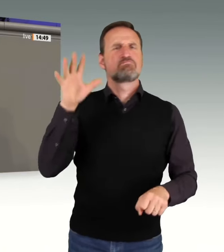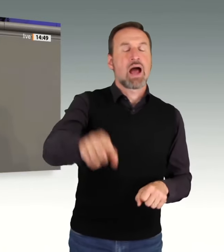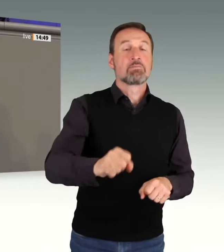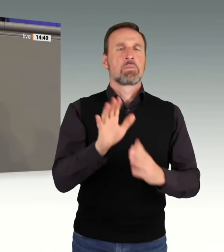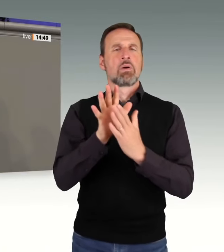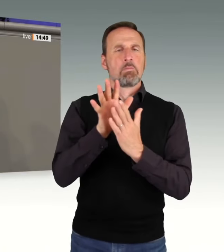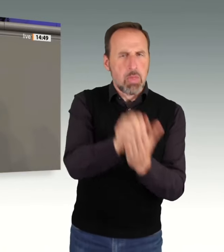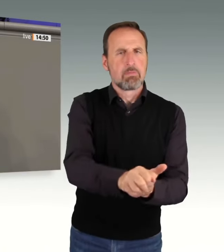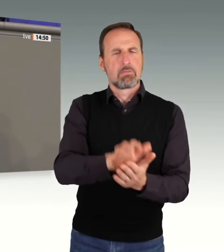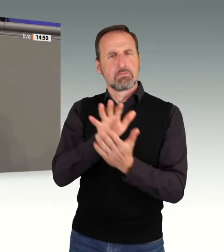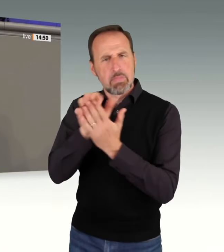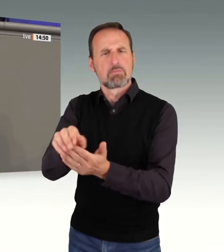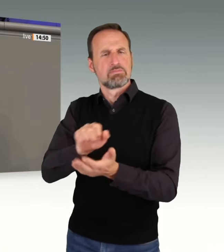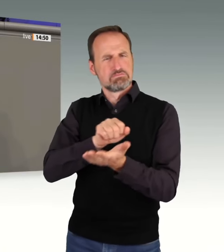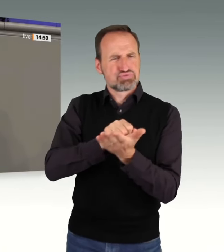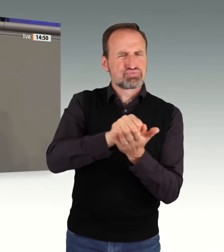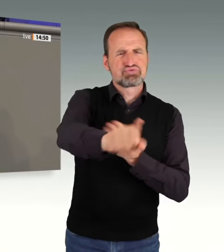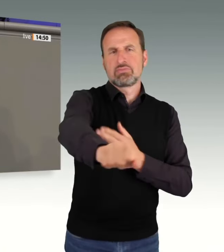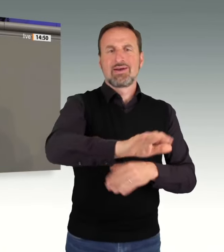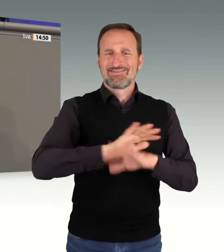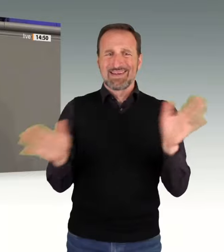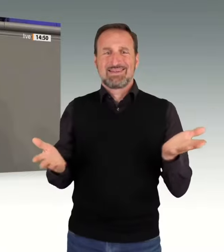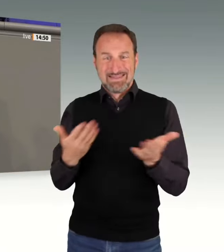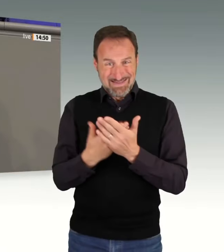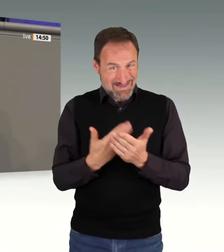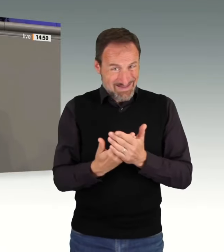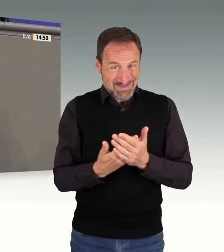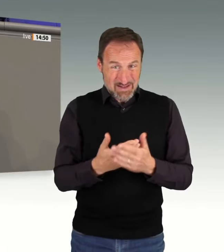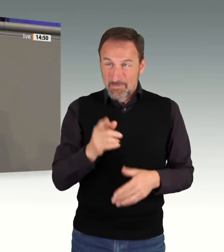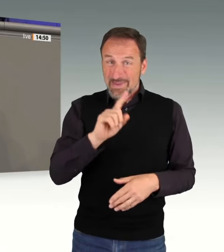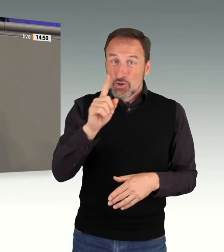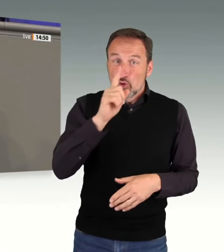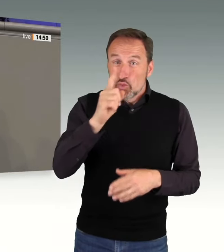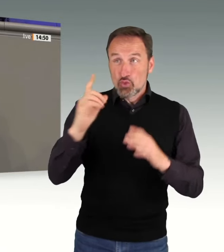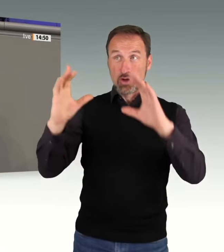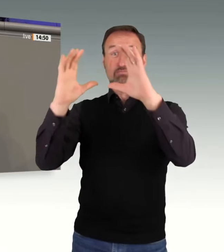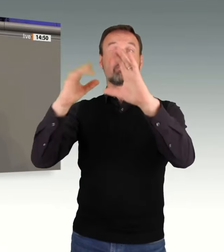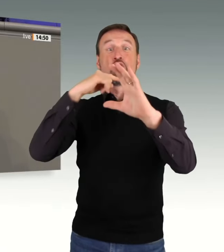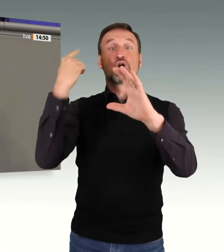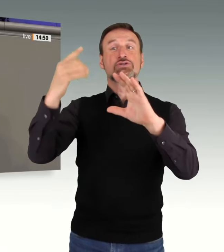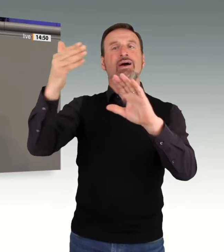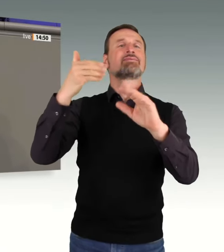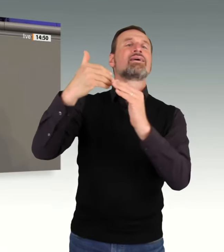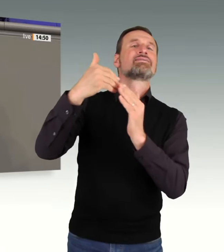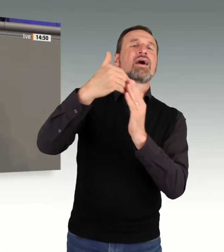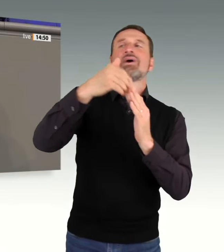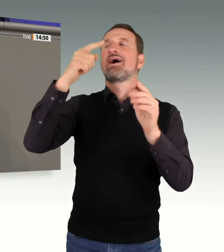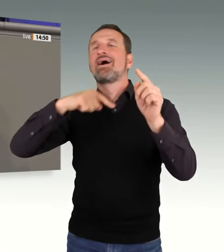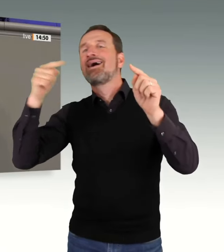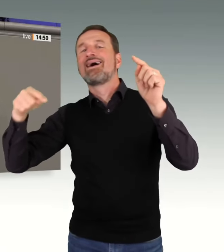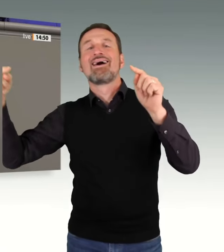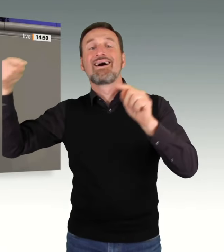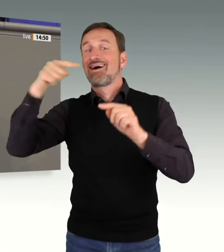erlauben, mit der Verachtung gegenüber das Leben und der Nation? Nein, das ist unser gemeinsames